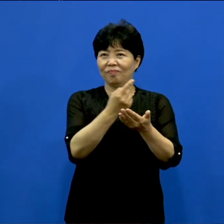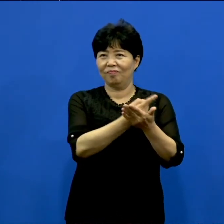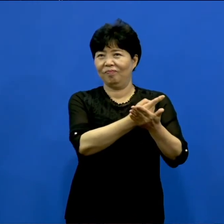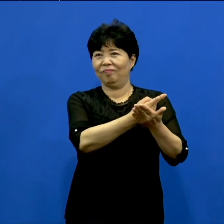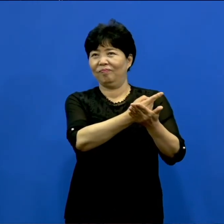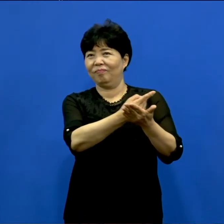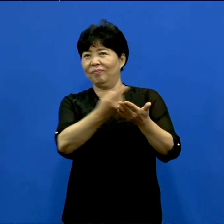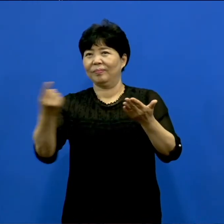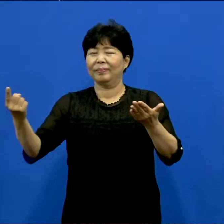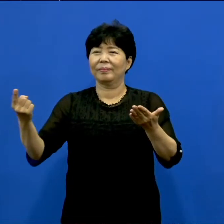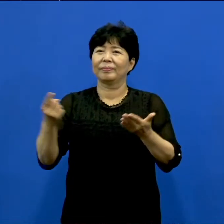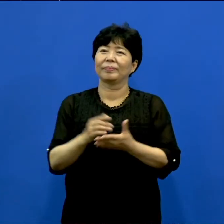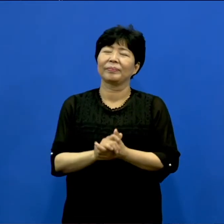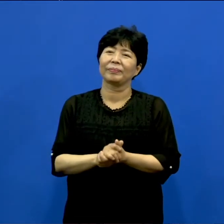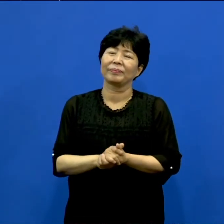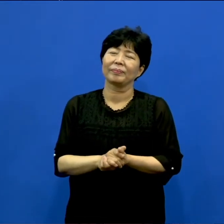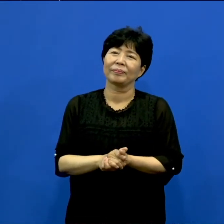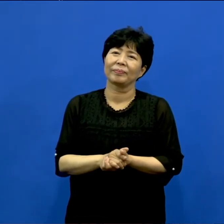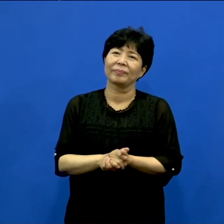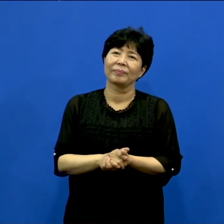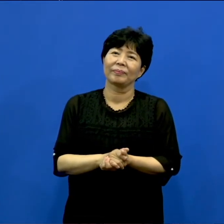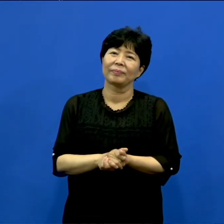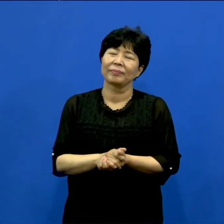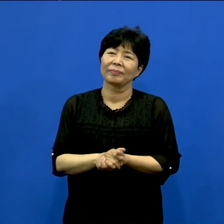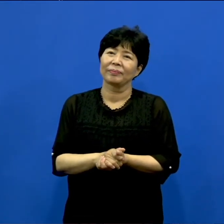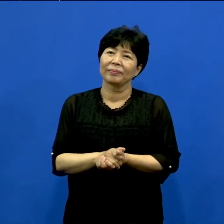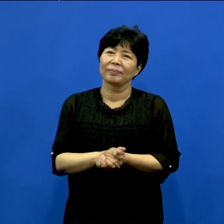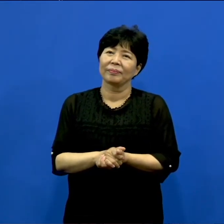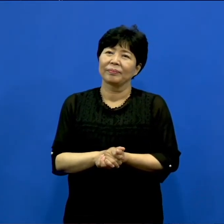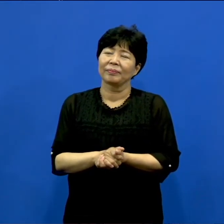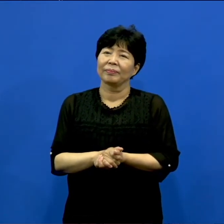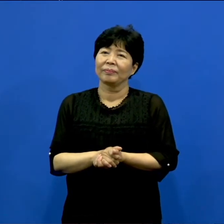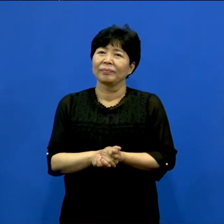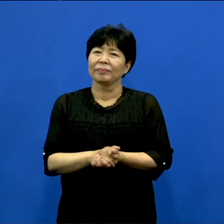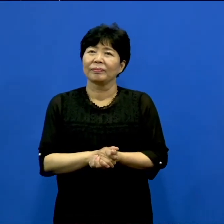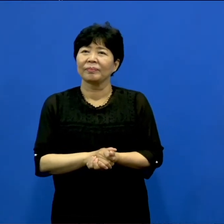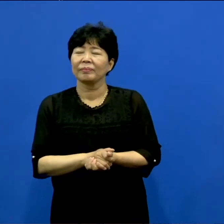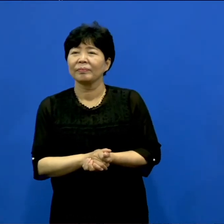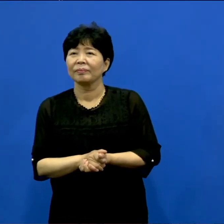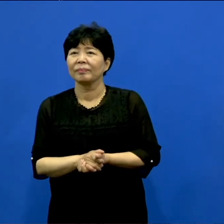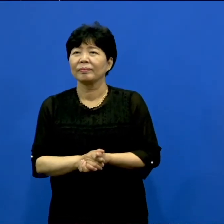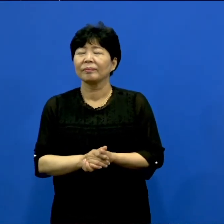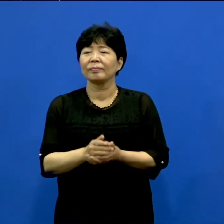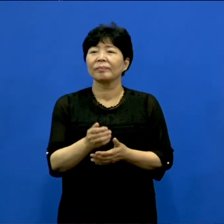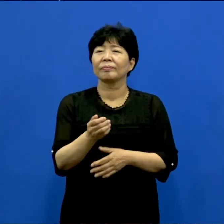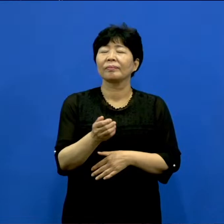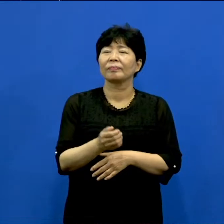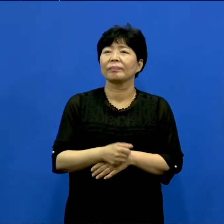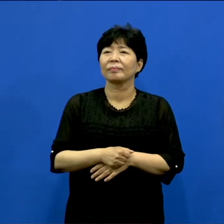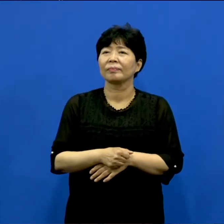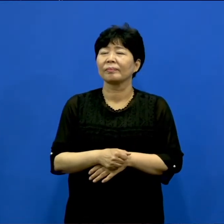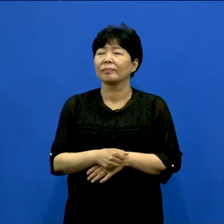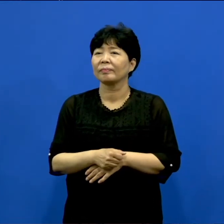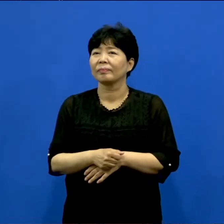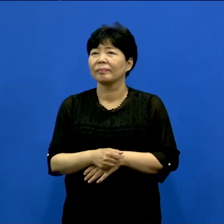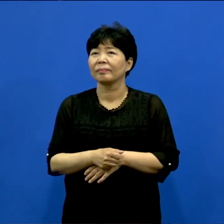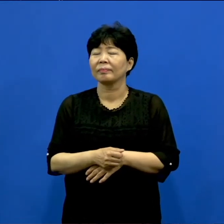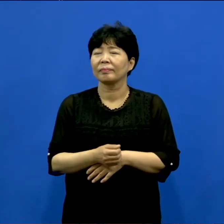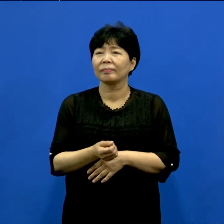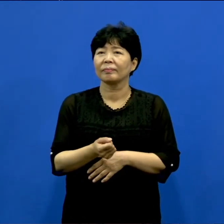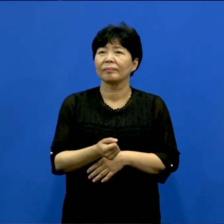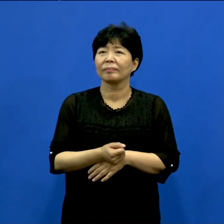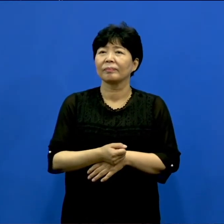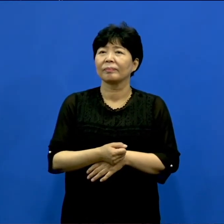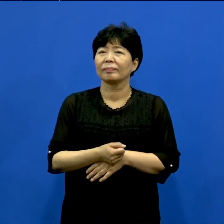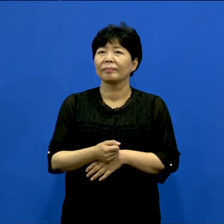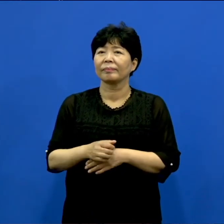말씀을 따라갔다는 거예요. 자, 여러분 모리아산에 아들을 바치는 모습을 보십시오. 창세기 22장으로 가죠. 2절에 보니까 여호와께서